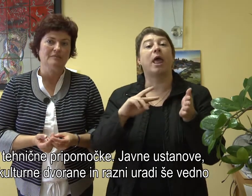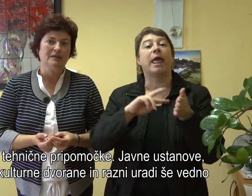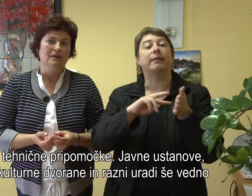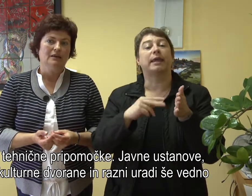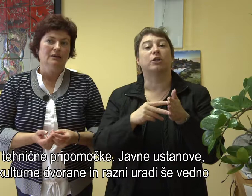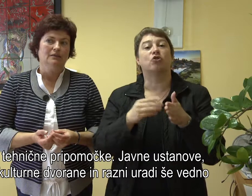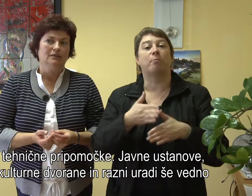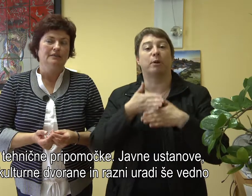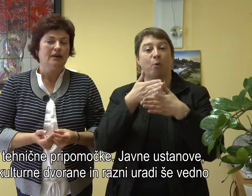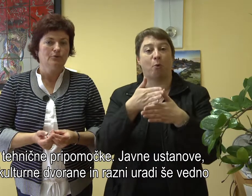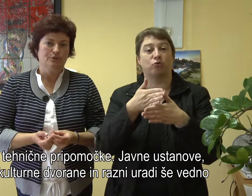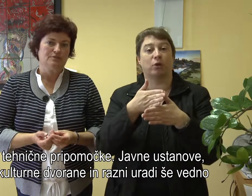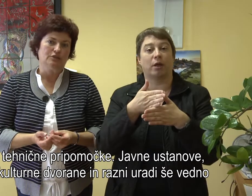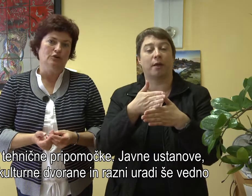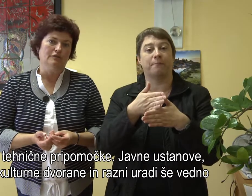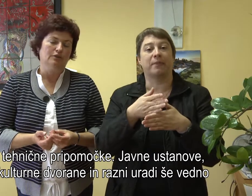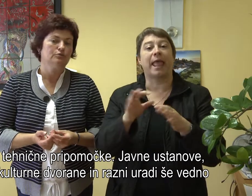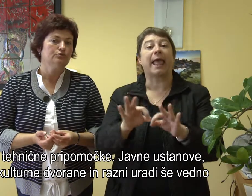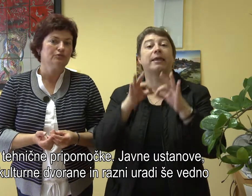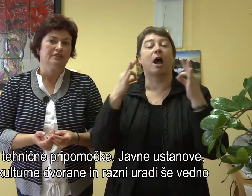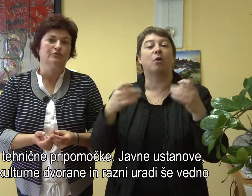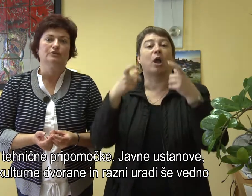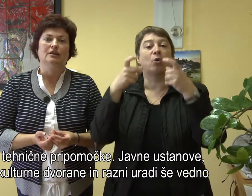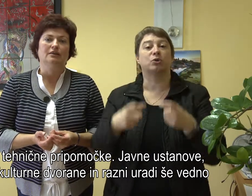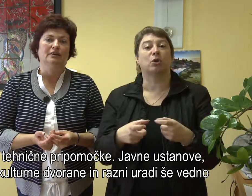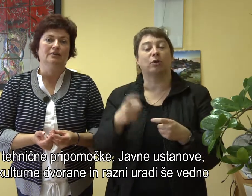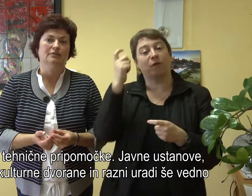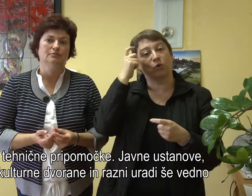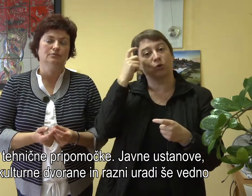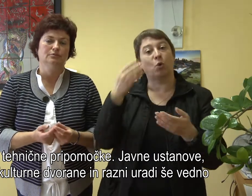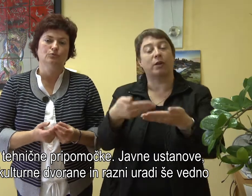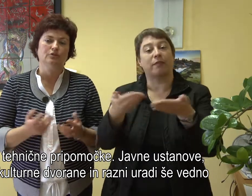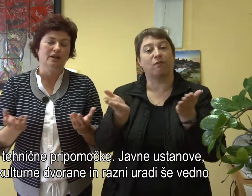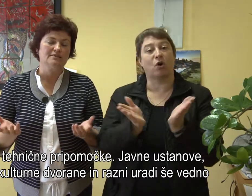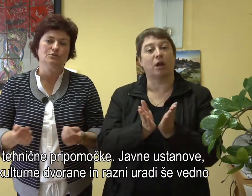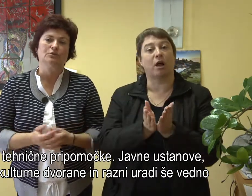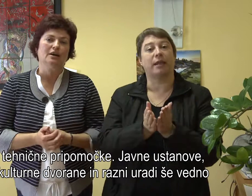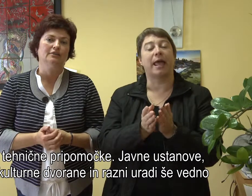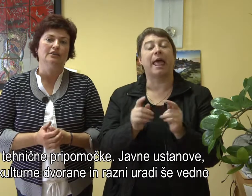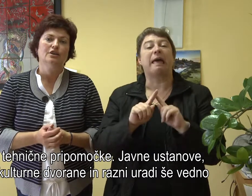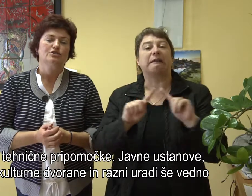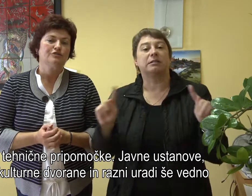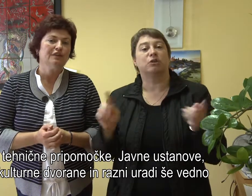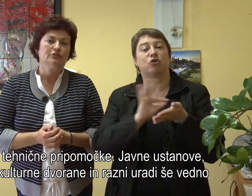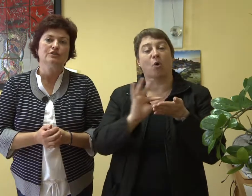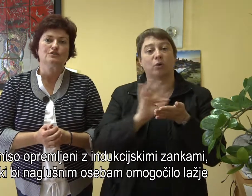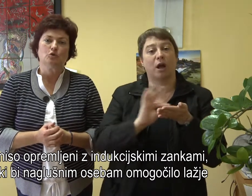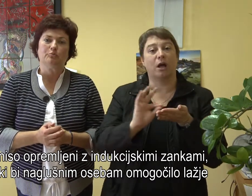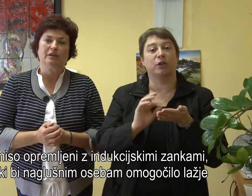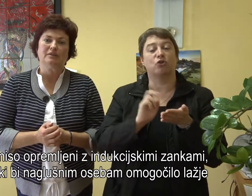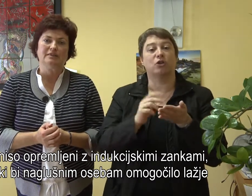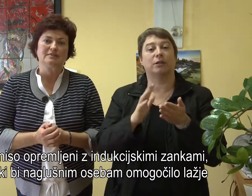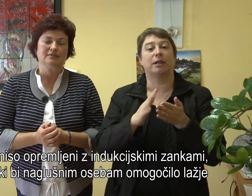pripomočke. Javne ustanove, kulturne dvorane, razni uradi še vedno